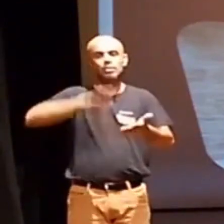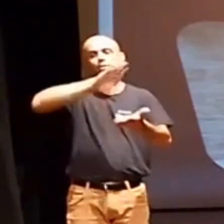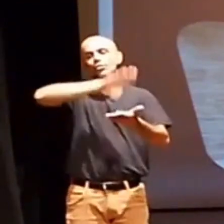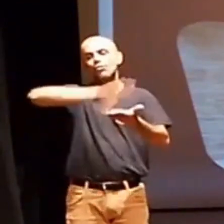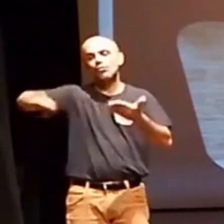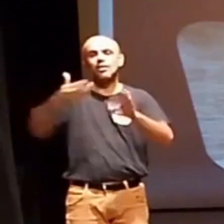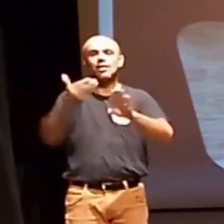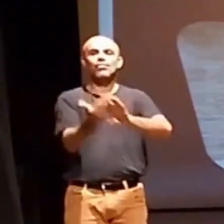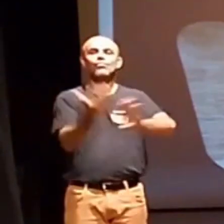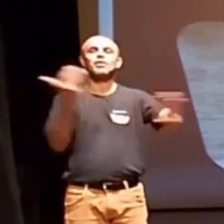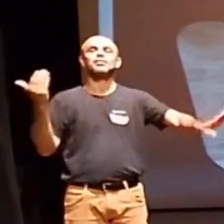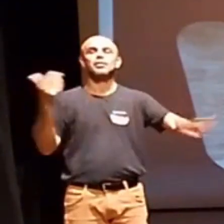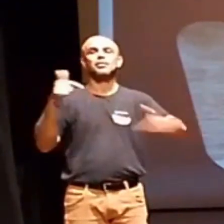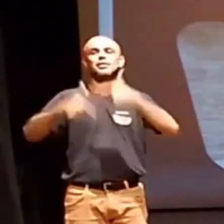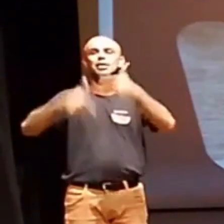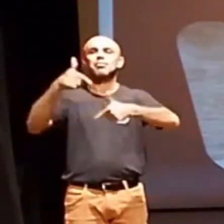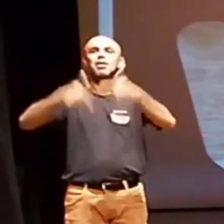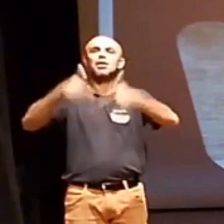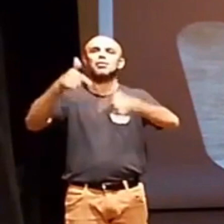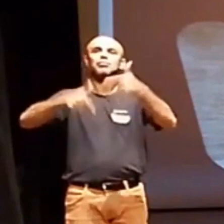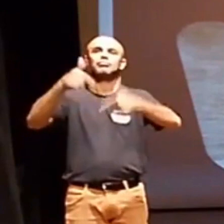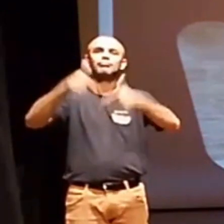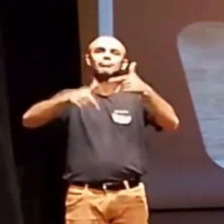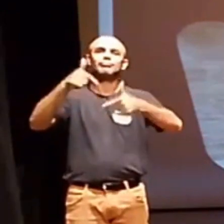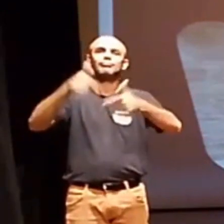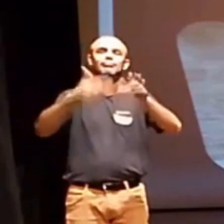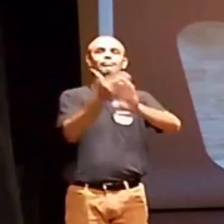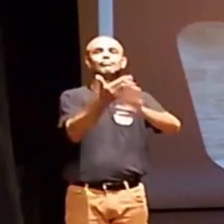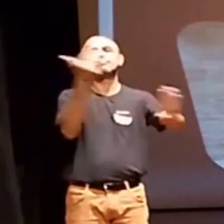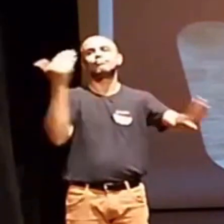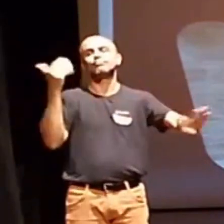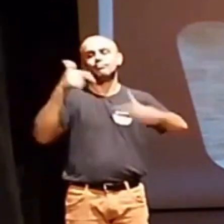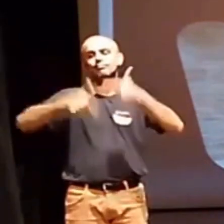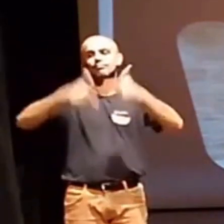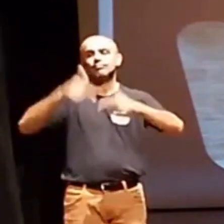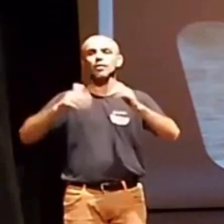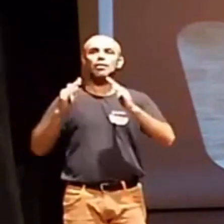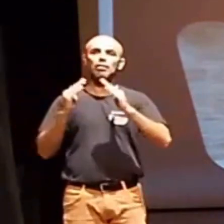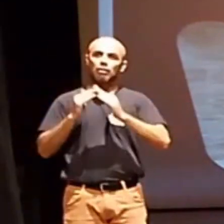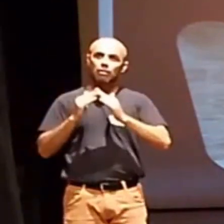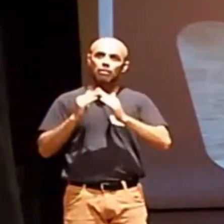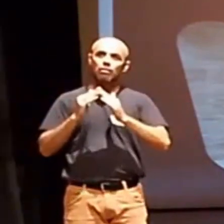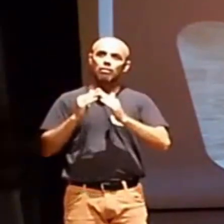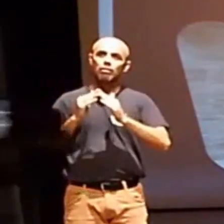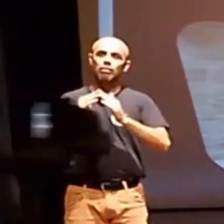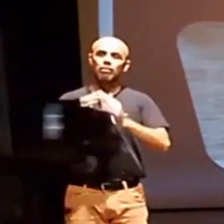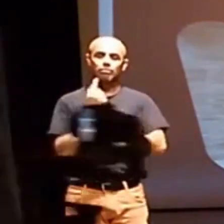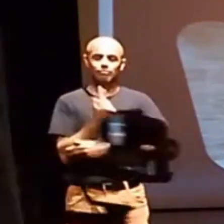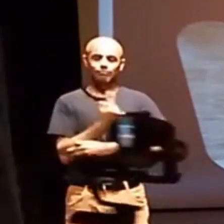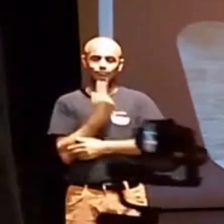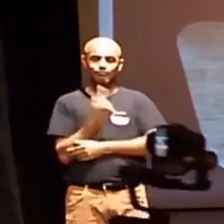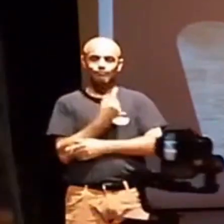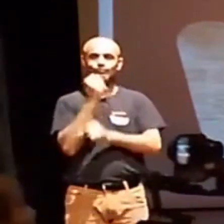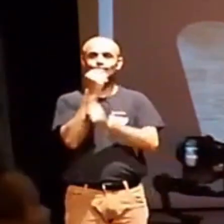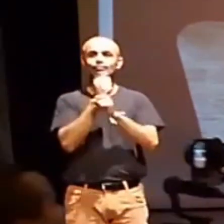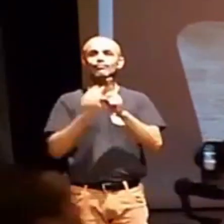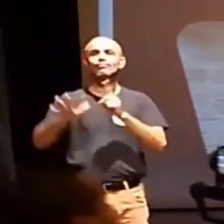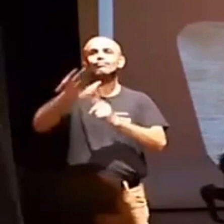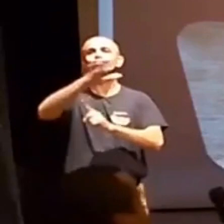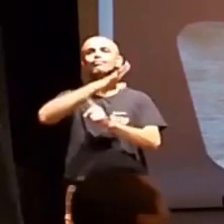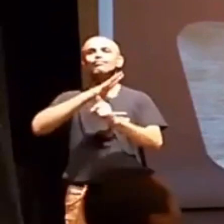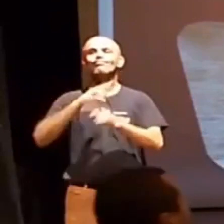trabalho, que fazem com que as pessoas precisem se afastar, ficar em casa, ter um isolamento social,